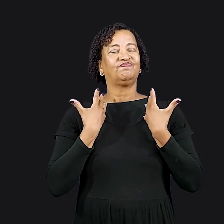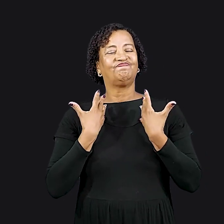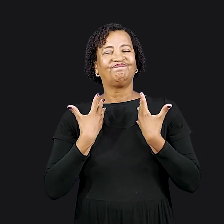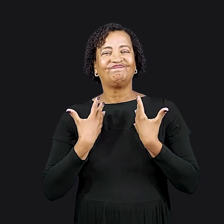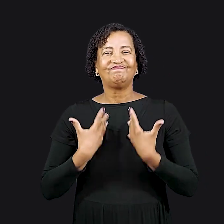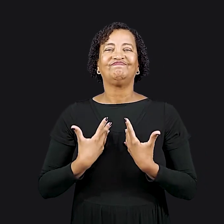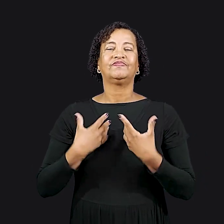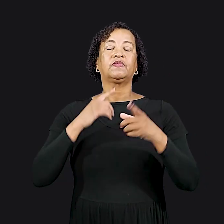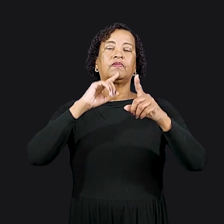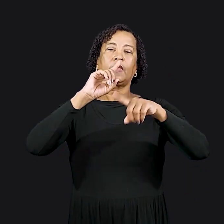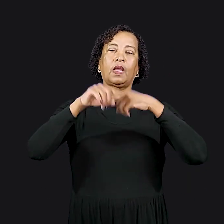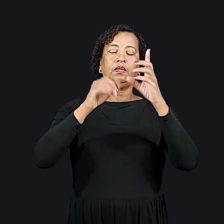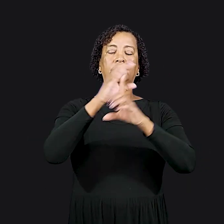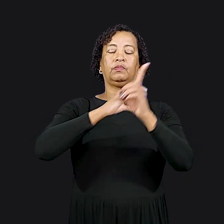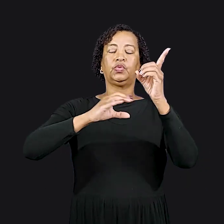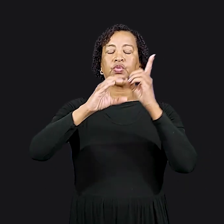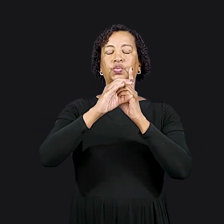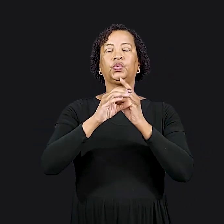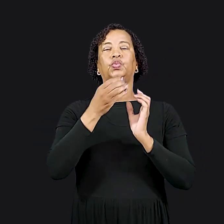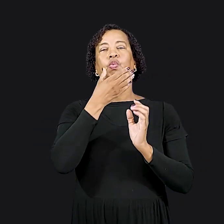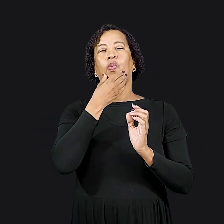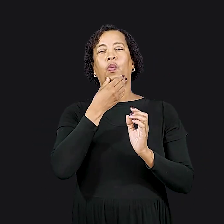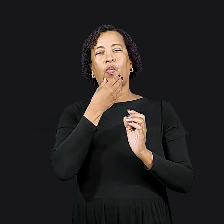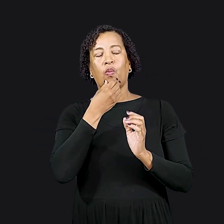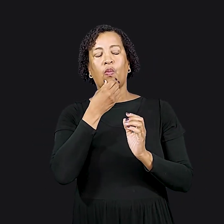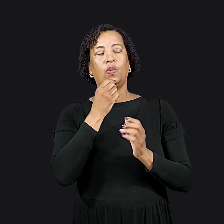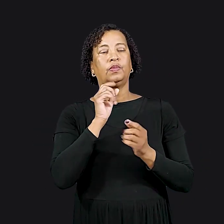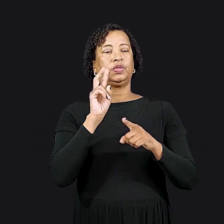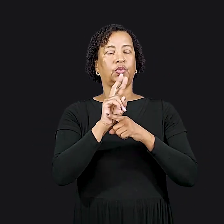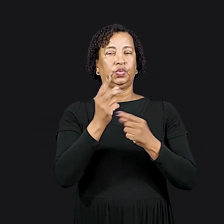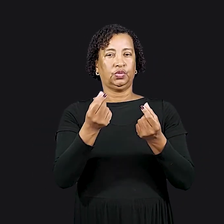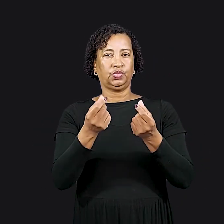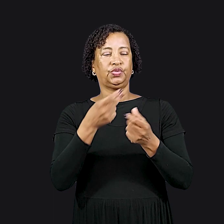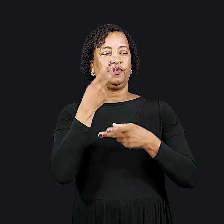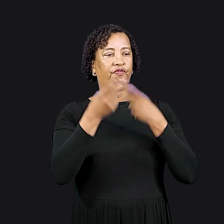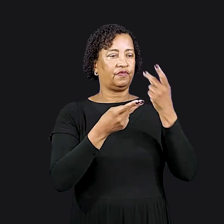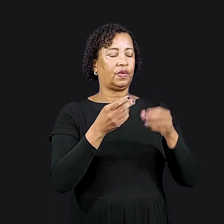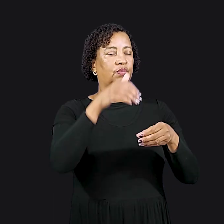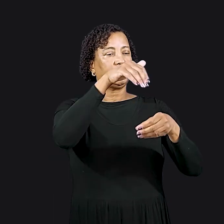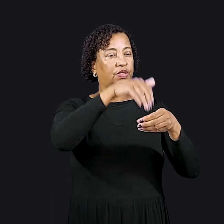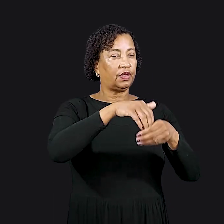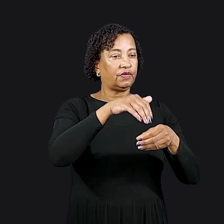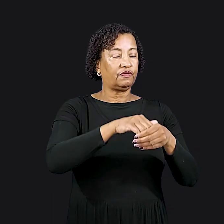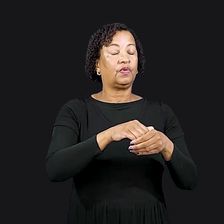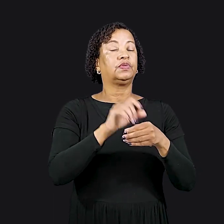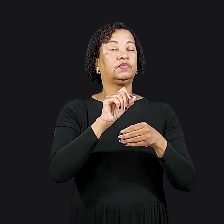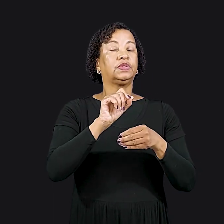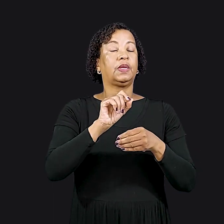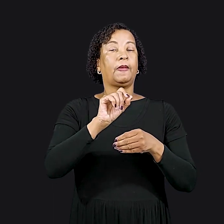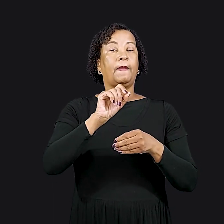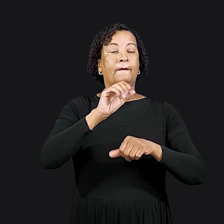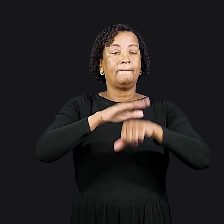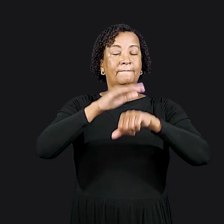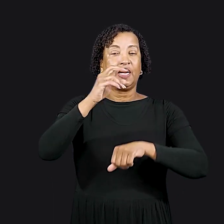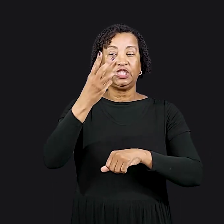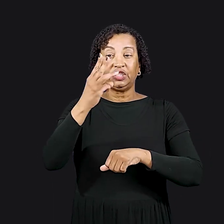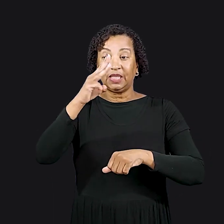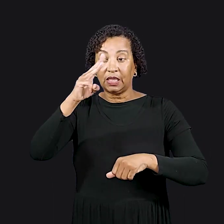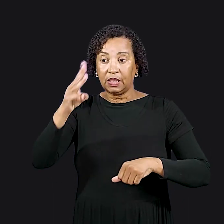muito desanimado. Depois do culto, o tesoureiro disse que a oferta do culto tinha sido de mais de